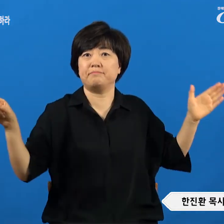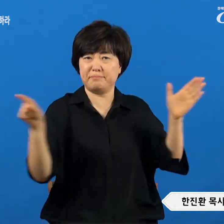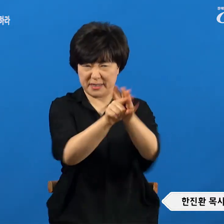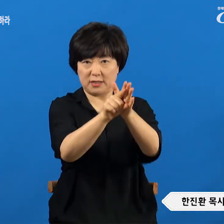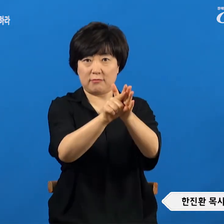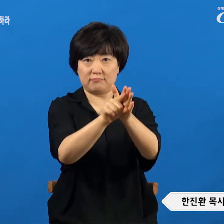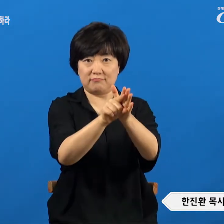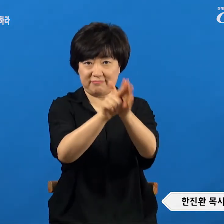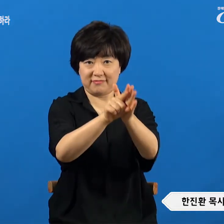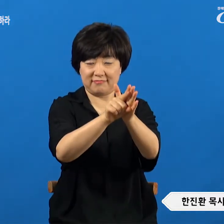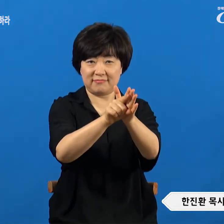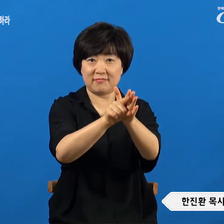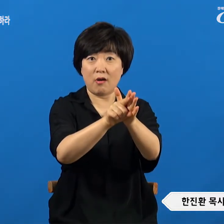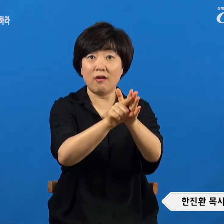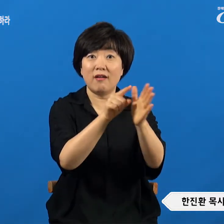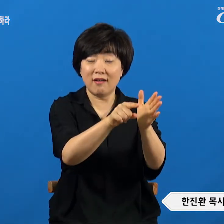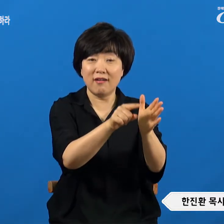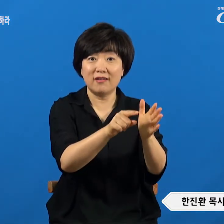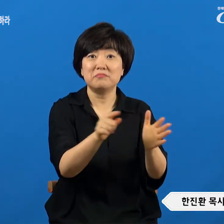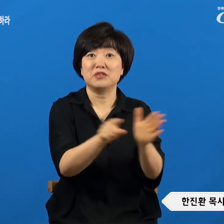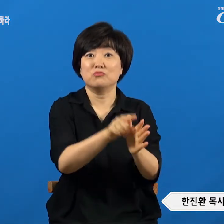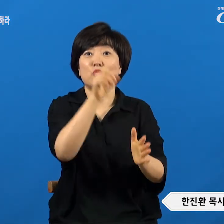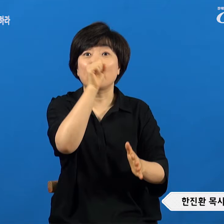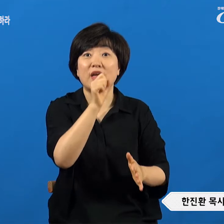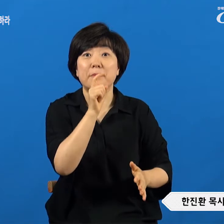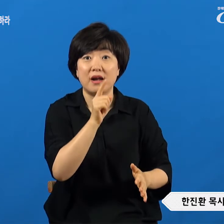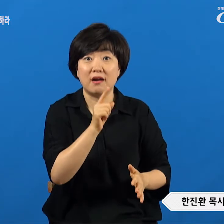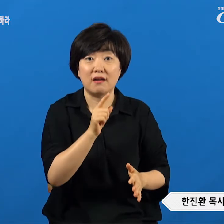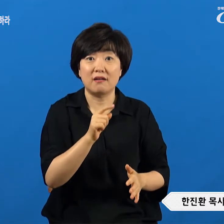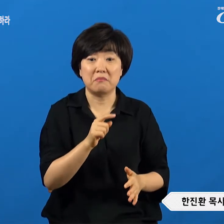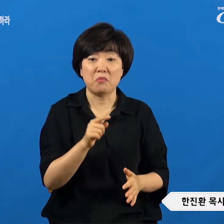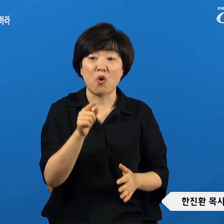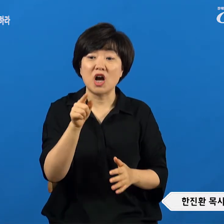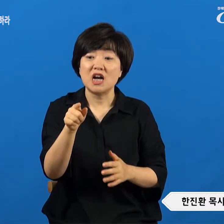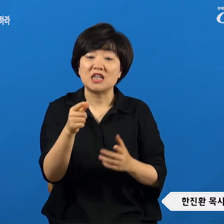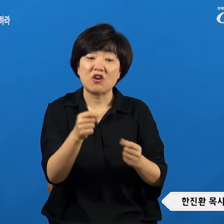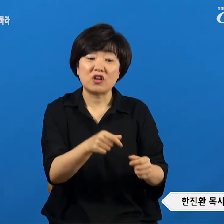합니다. 그리 아니하실지라도는 필요가 없습니다.